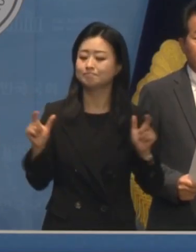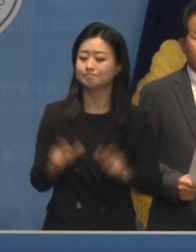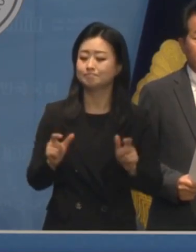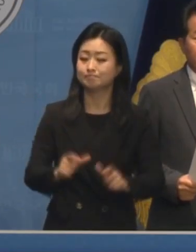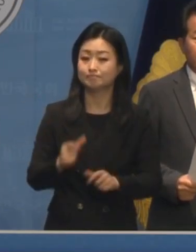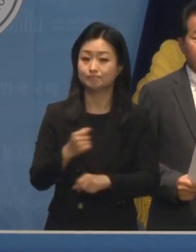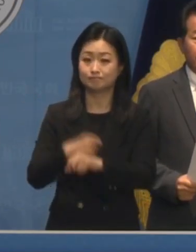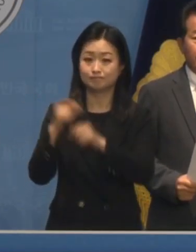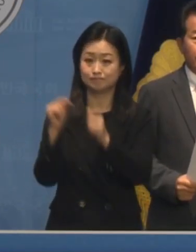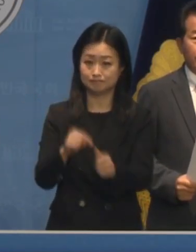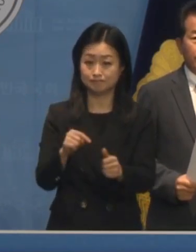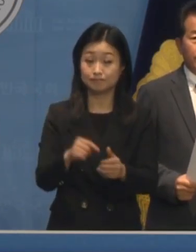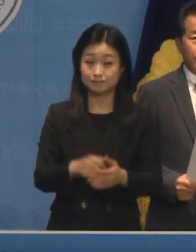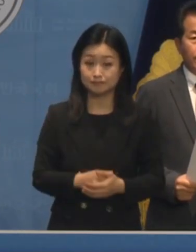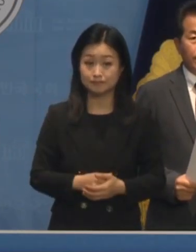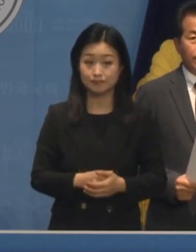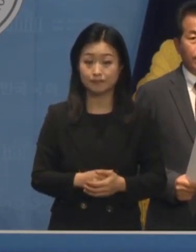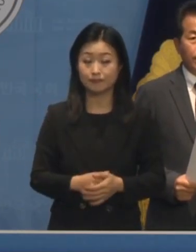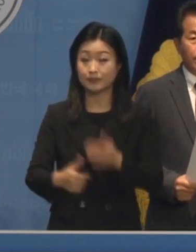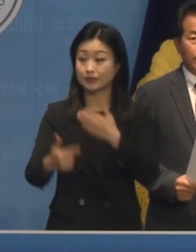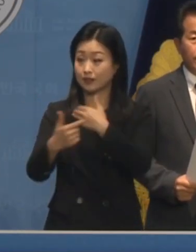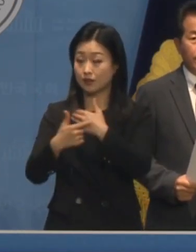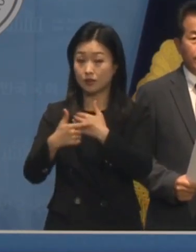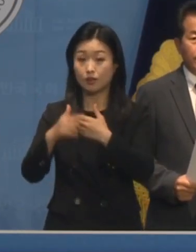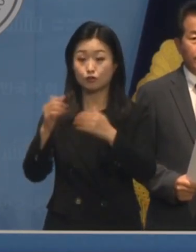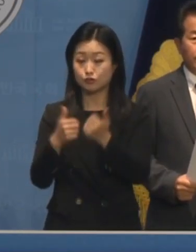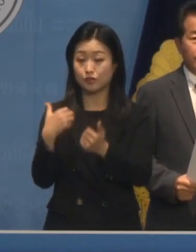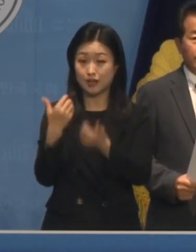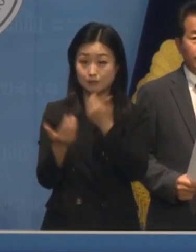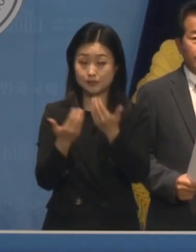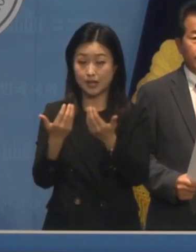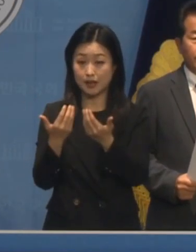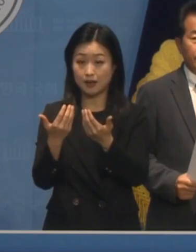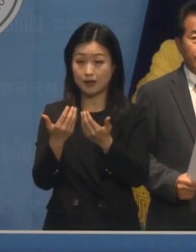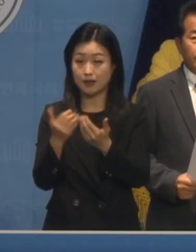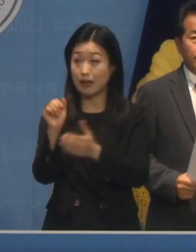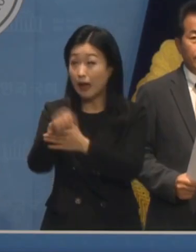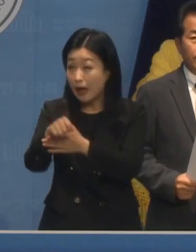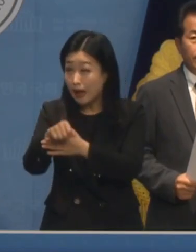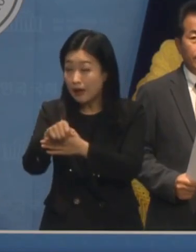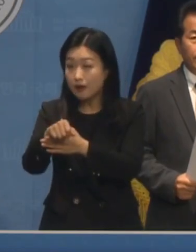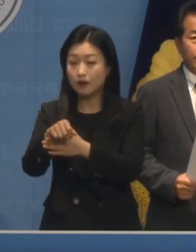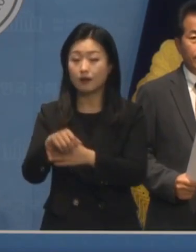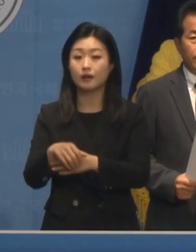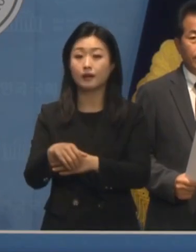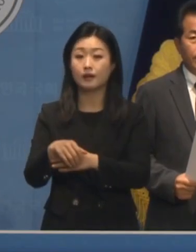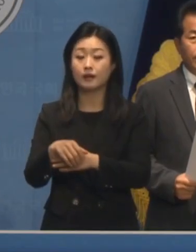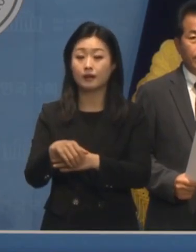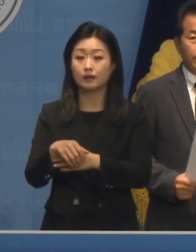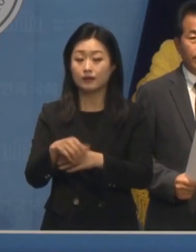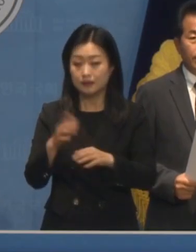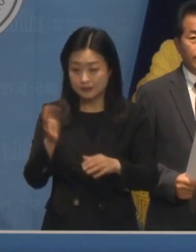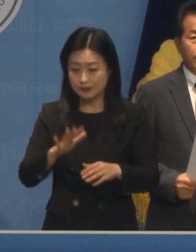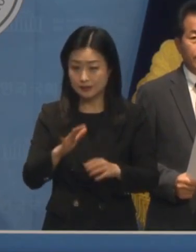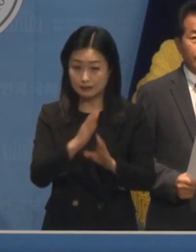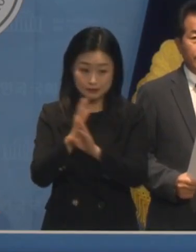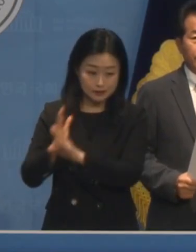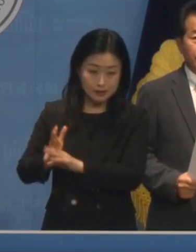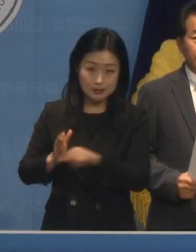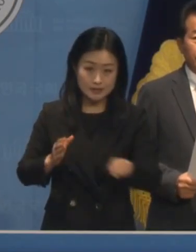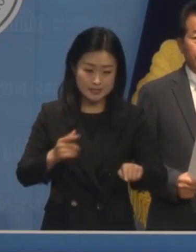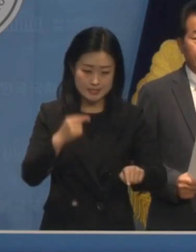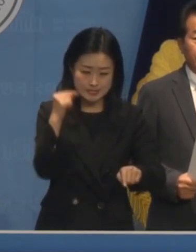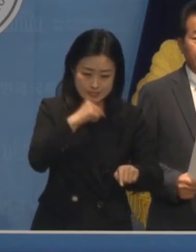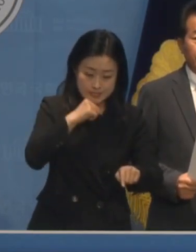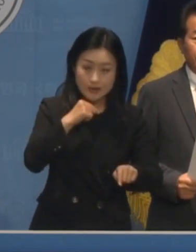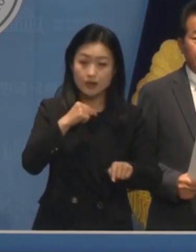것입니다이는 국정감사 조치 사항 불이행자 인천공원 현장 노동자들의 절실한 목소리를 외면하는